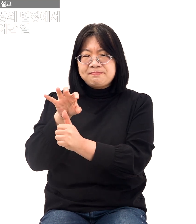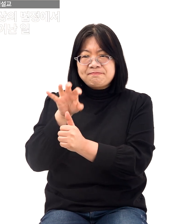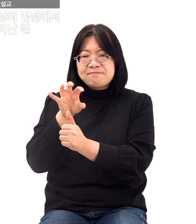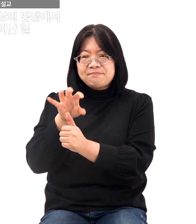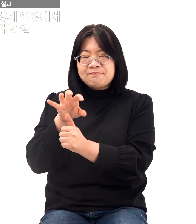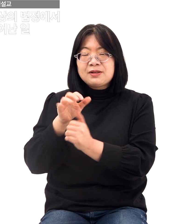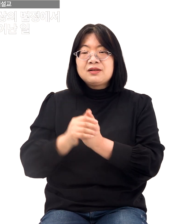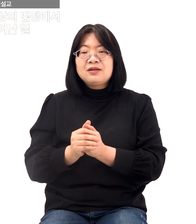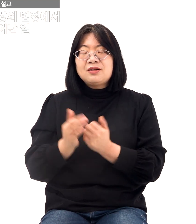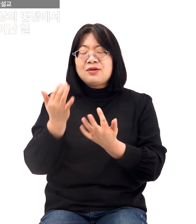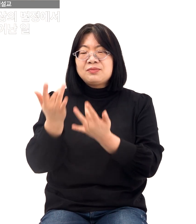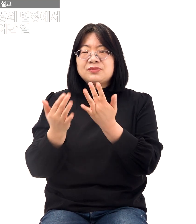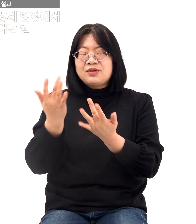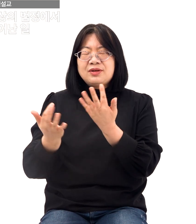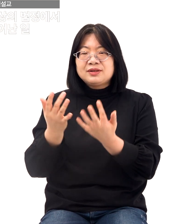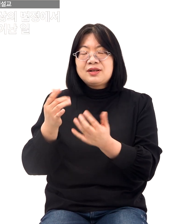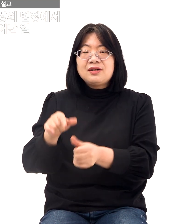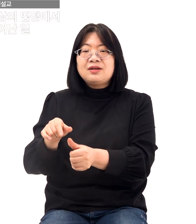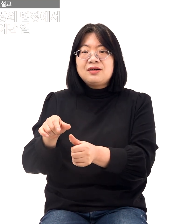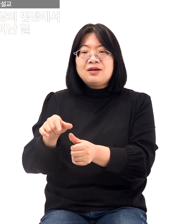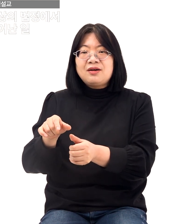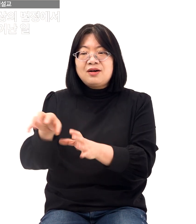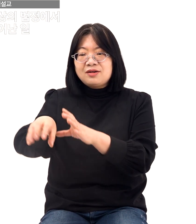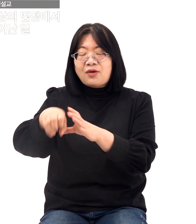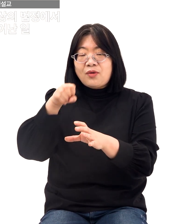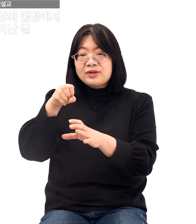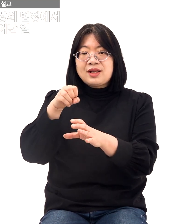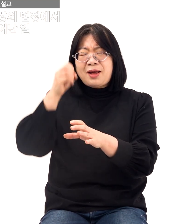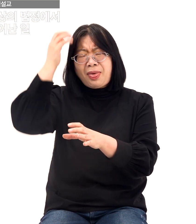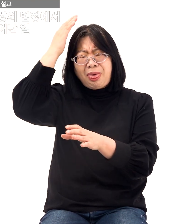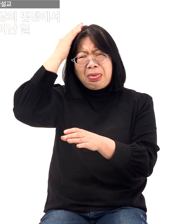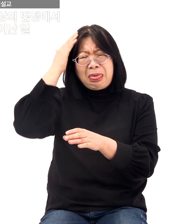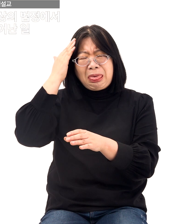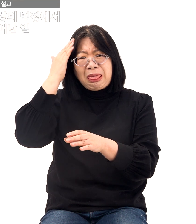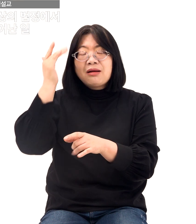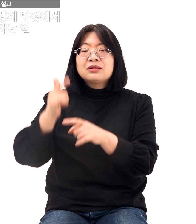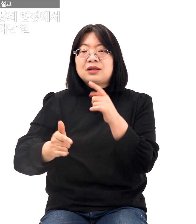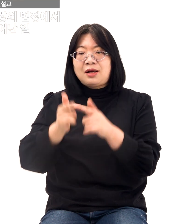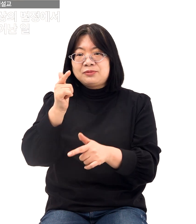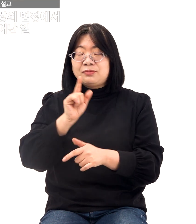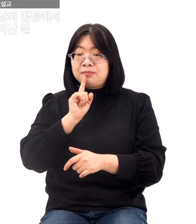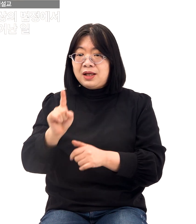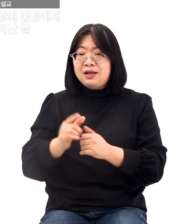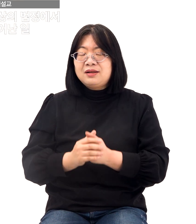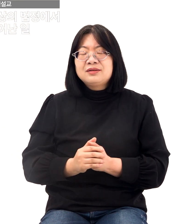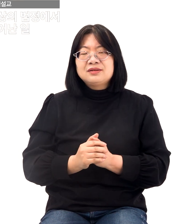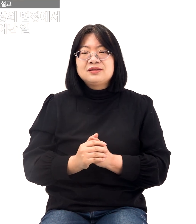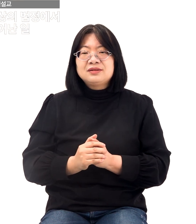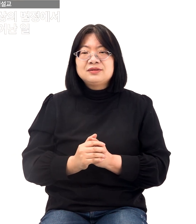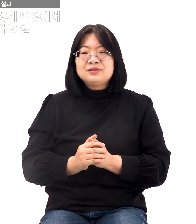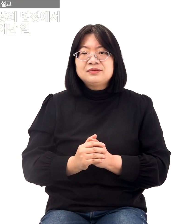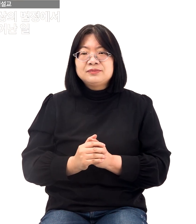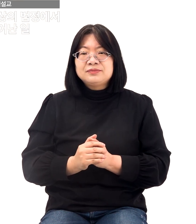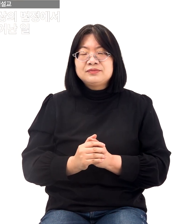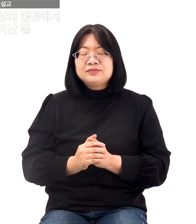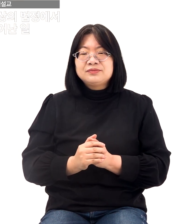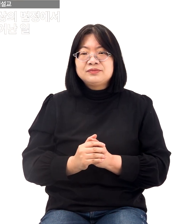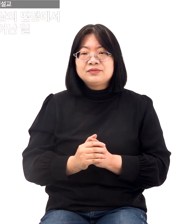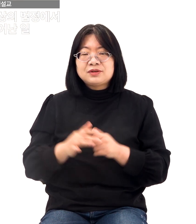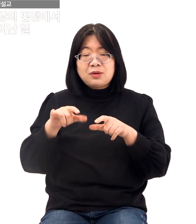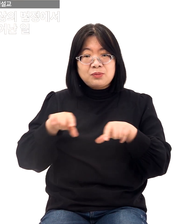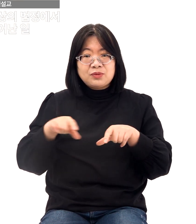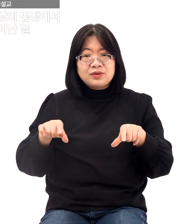이는 불에서 꺼낸 거슬린 나무가 아니냐 하실 때, 무슨 얘기냐 하면, 여러분